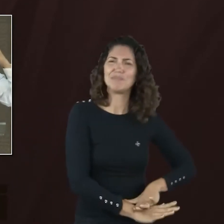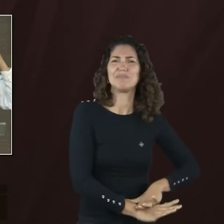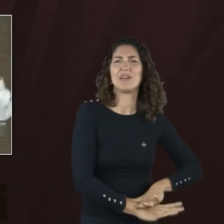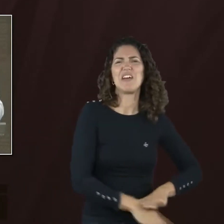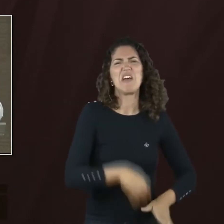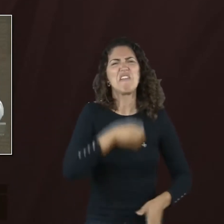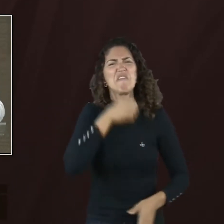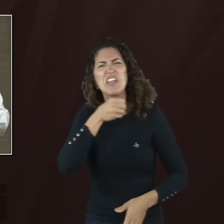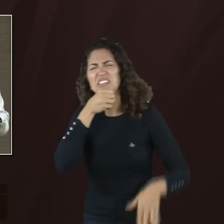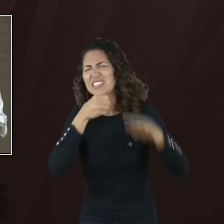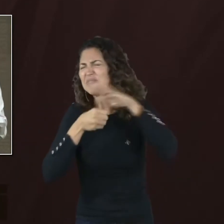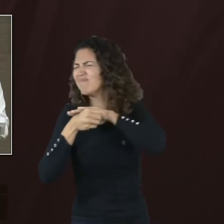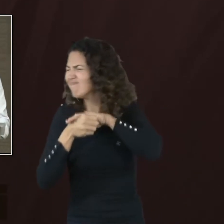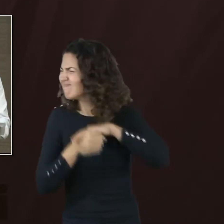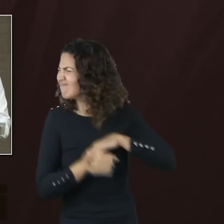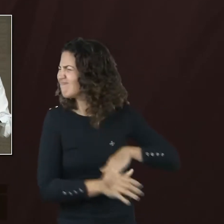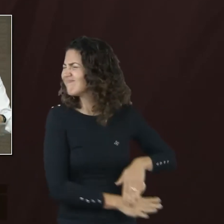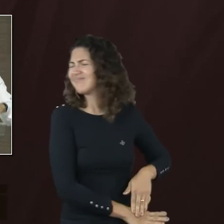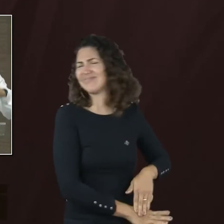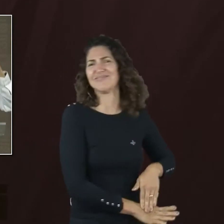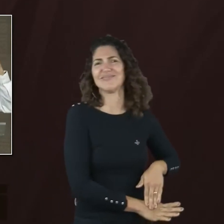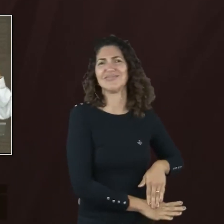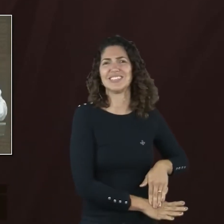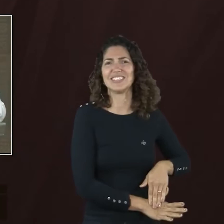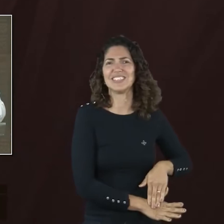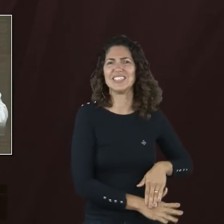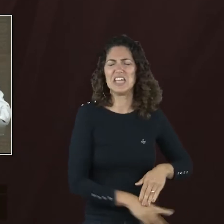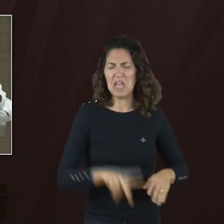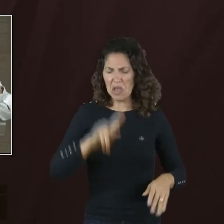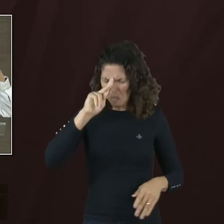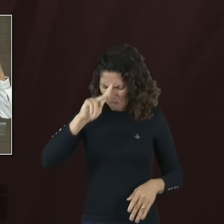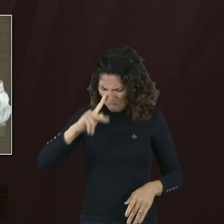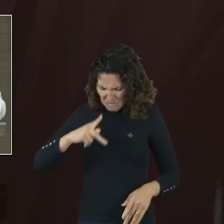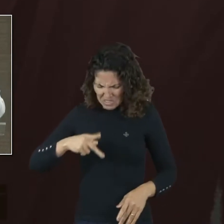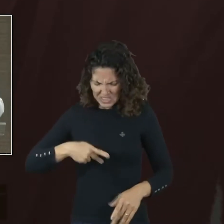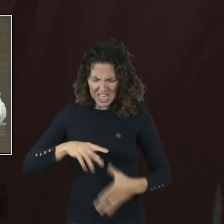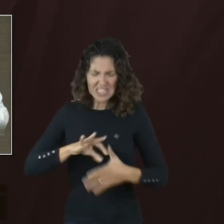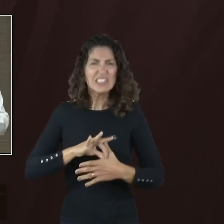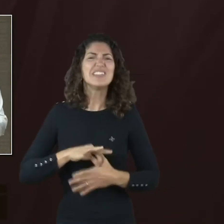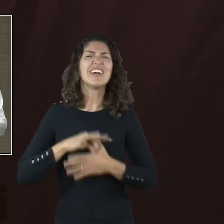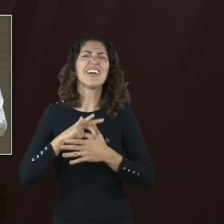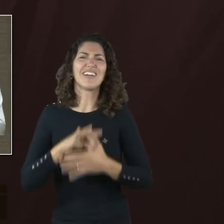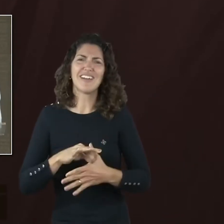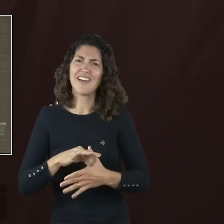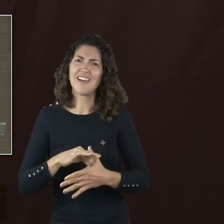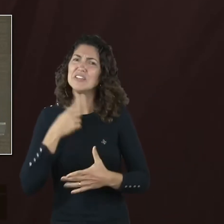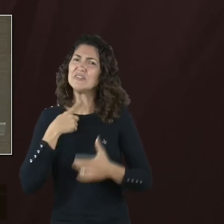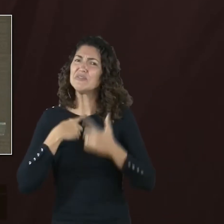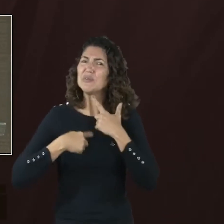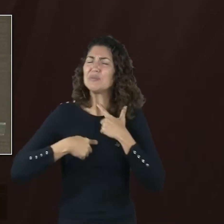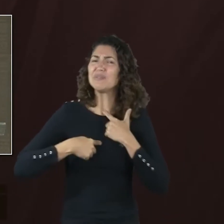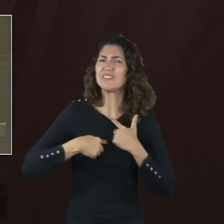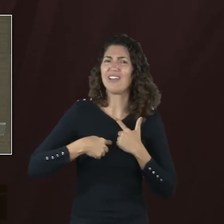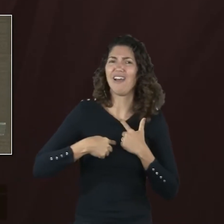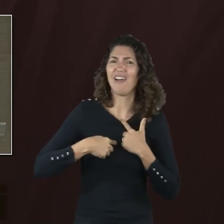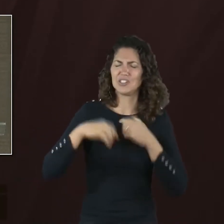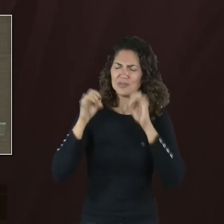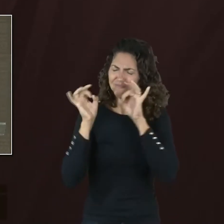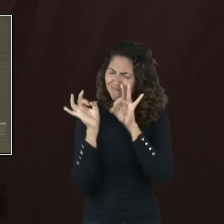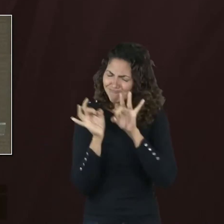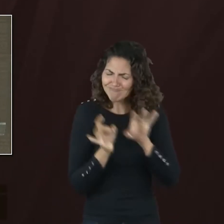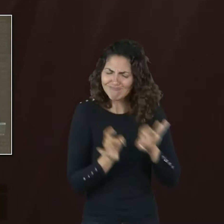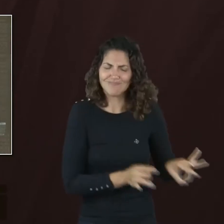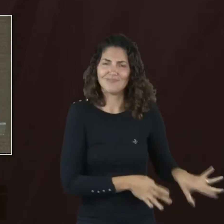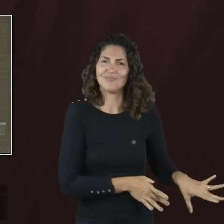toda velhice de nós, todo homem natural, elementos naturais em nós. Ó Senhor Jesus, com